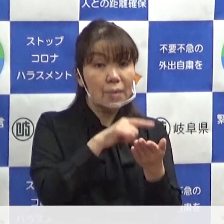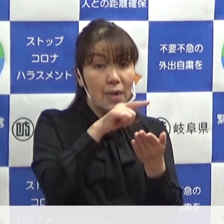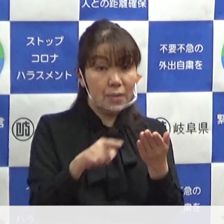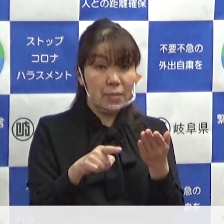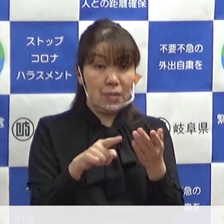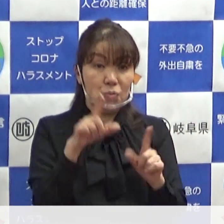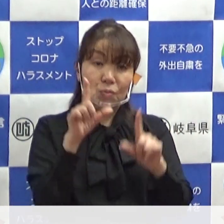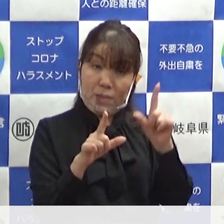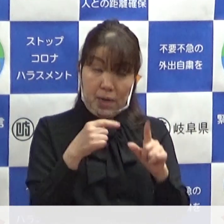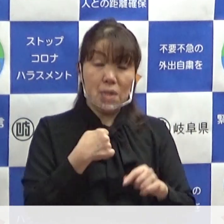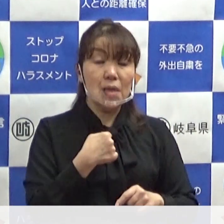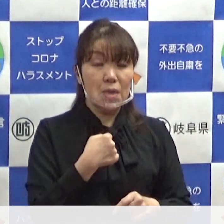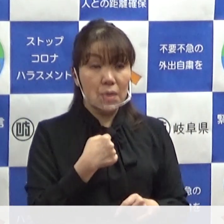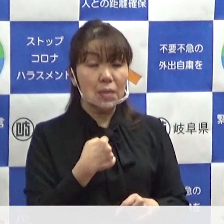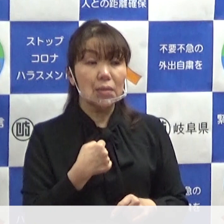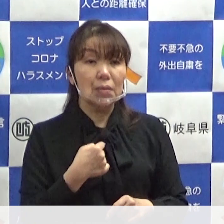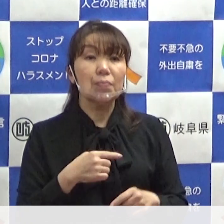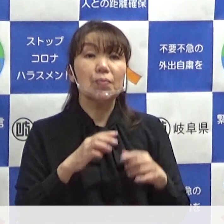で